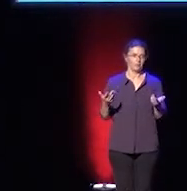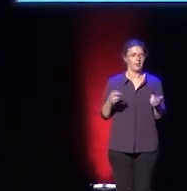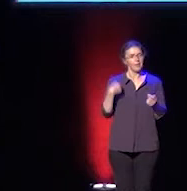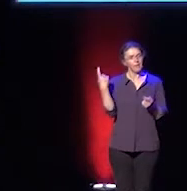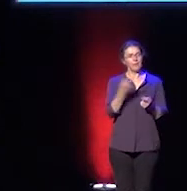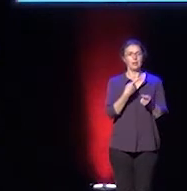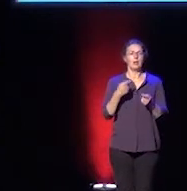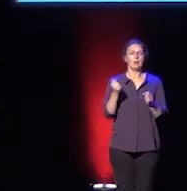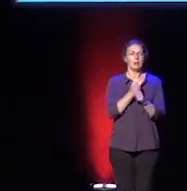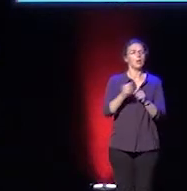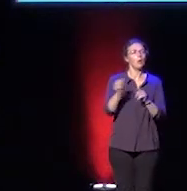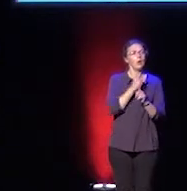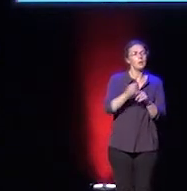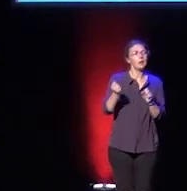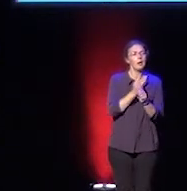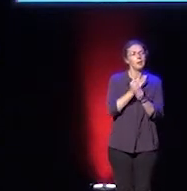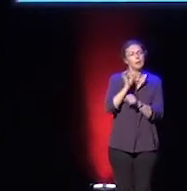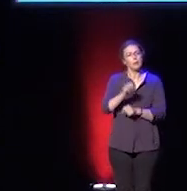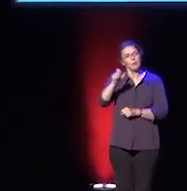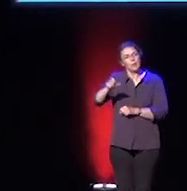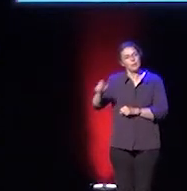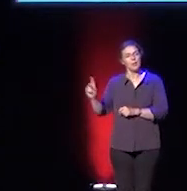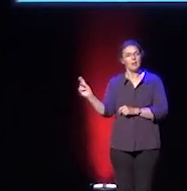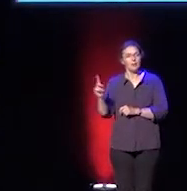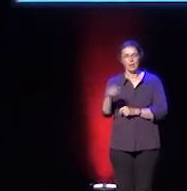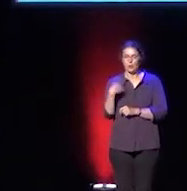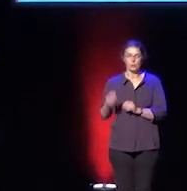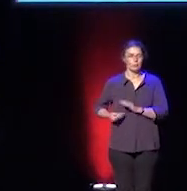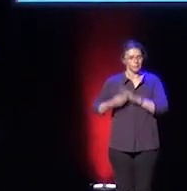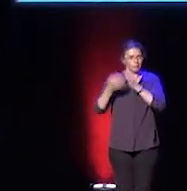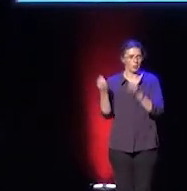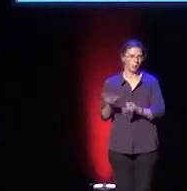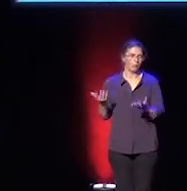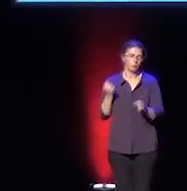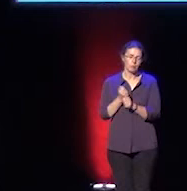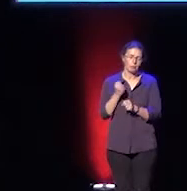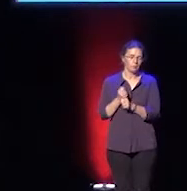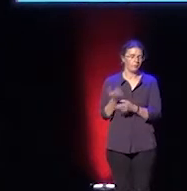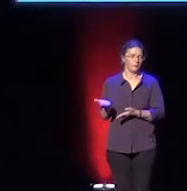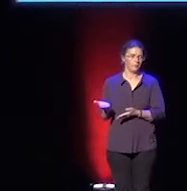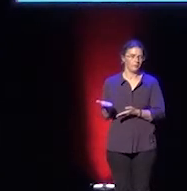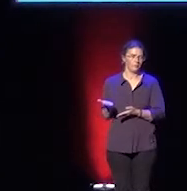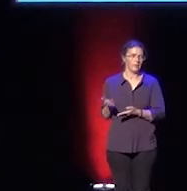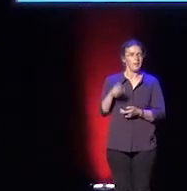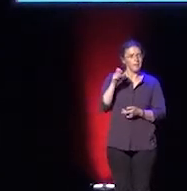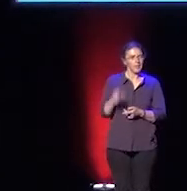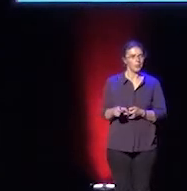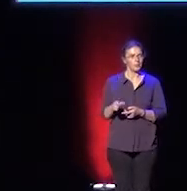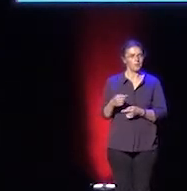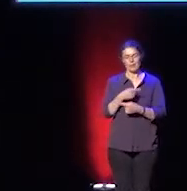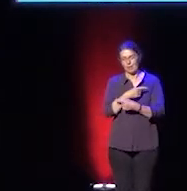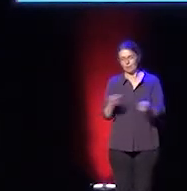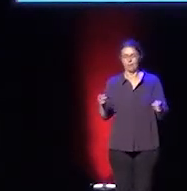werden Lobbyarbeit für die Menschen leisten, die unsere Unterstützung dringend brauchen. Und das sind Menschen